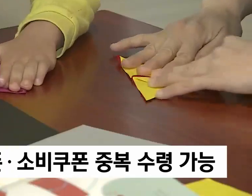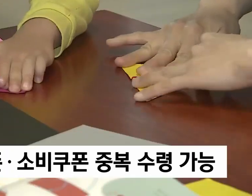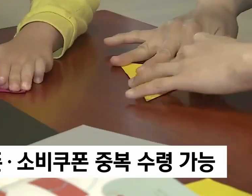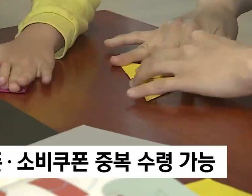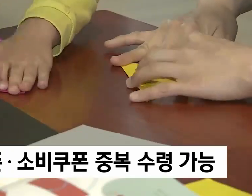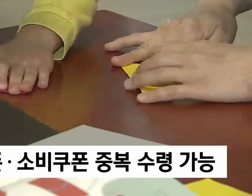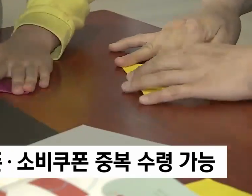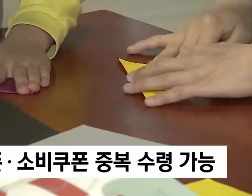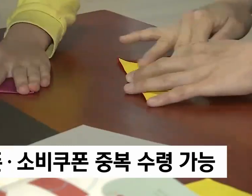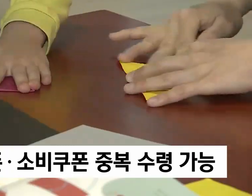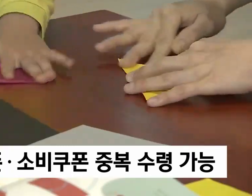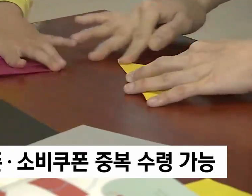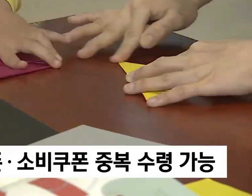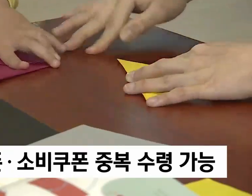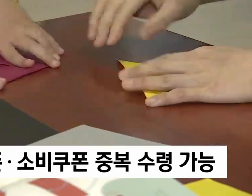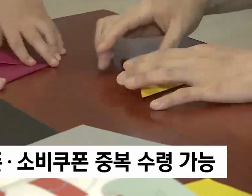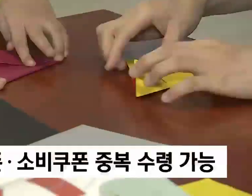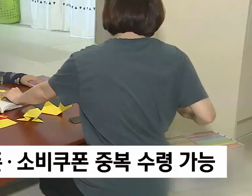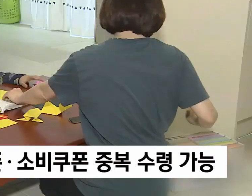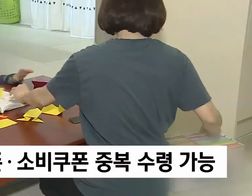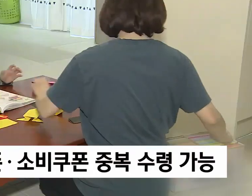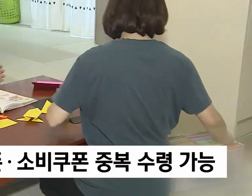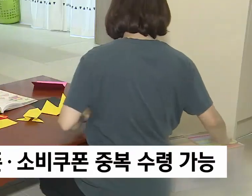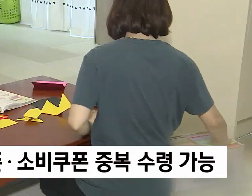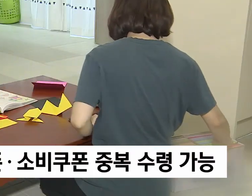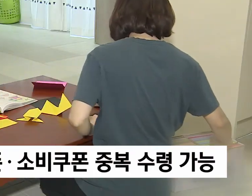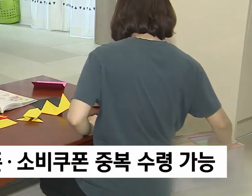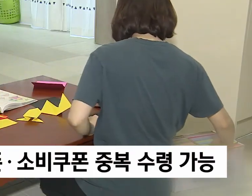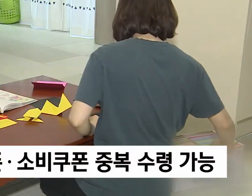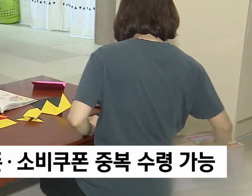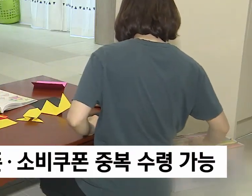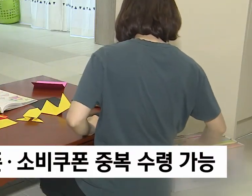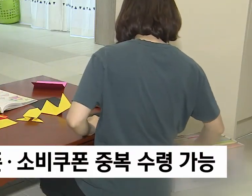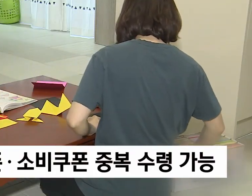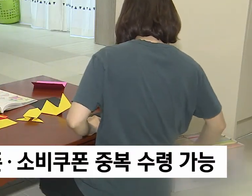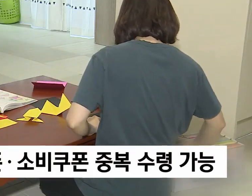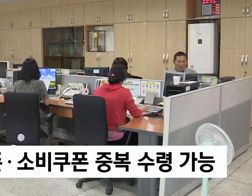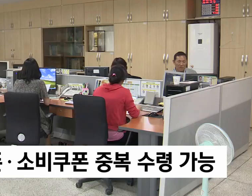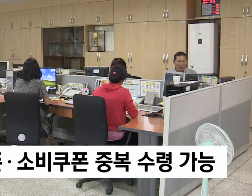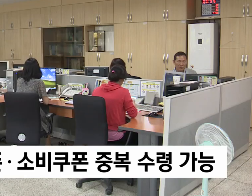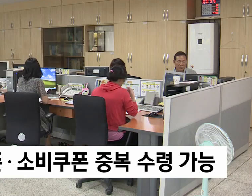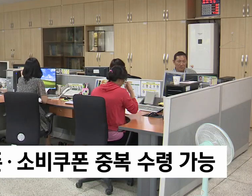돌봄 쿠폰은 긴급 재난지원금과 별개로 중복 지급될 예정입니다.